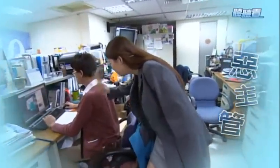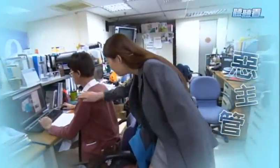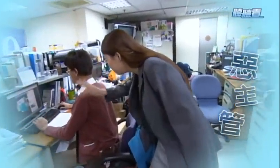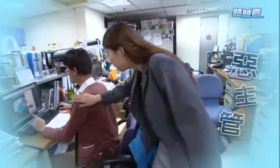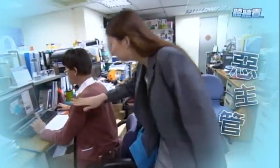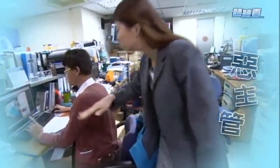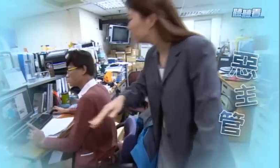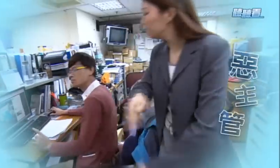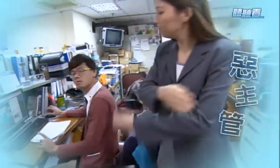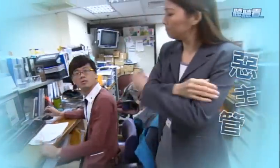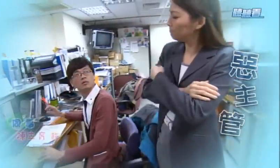喂，